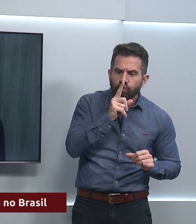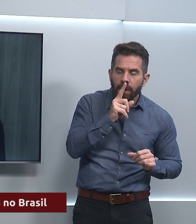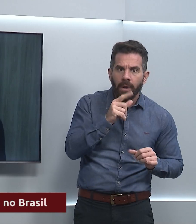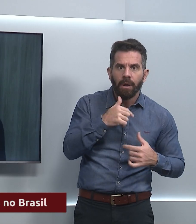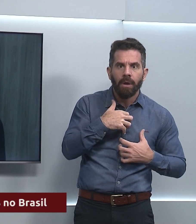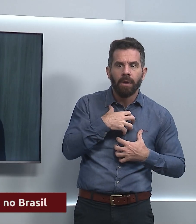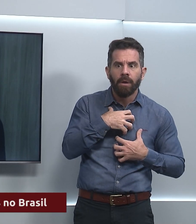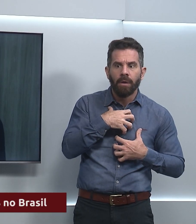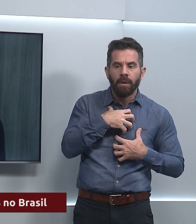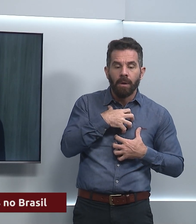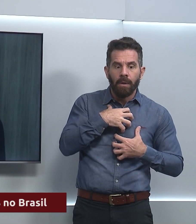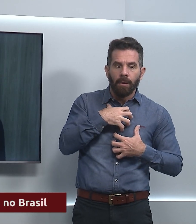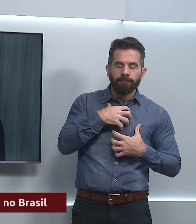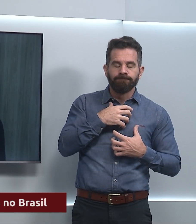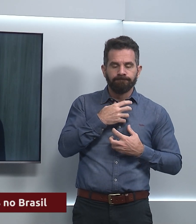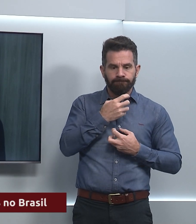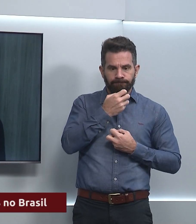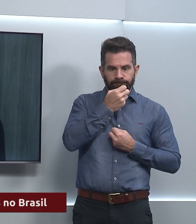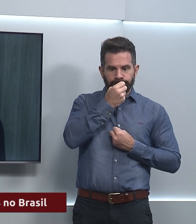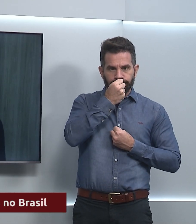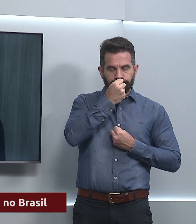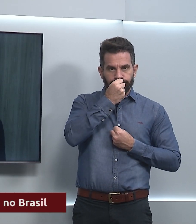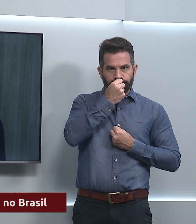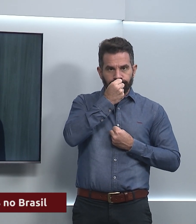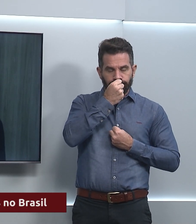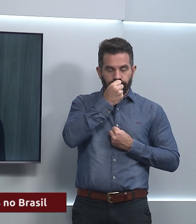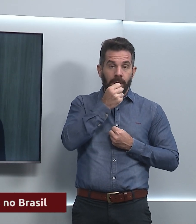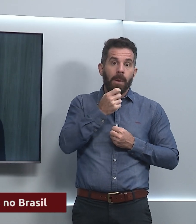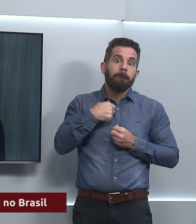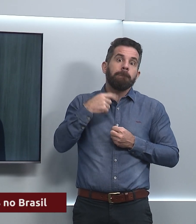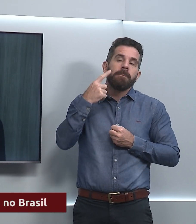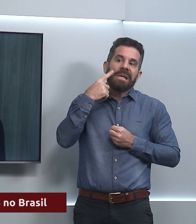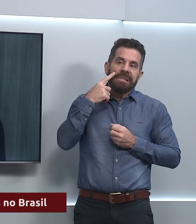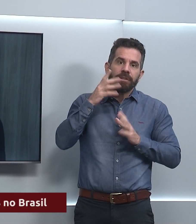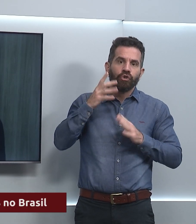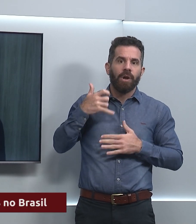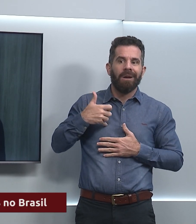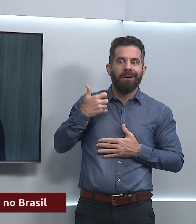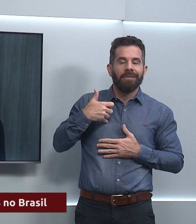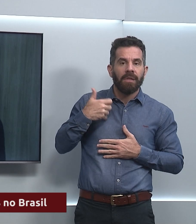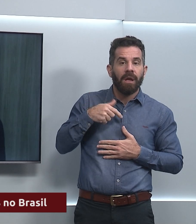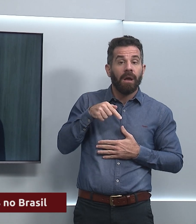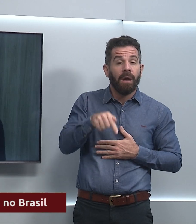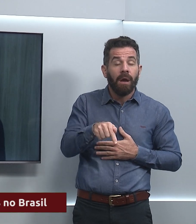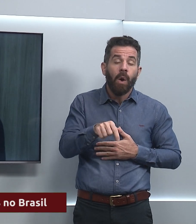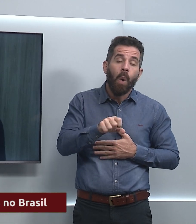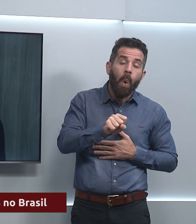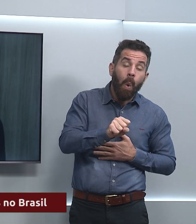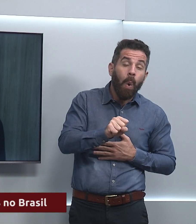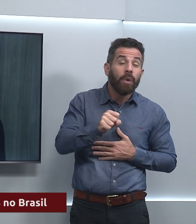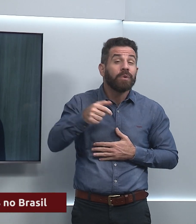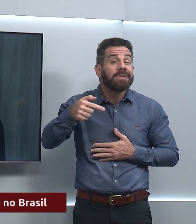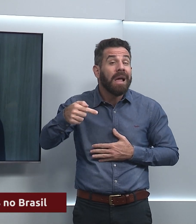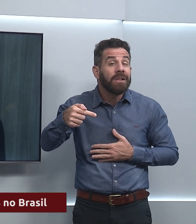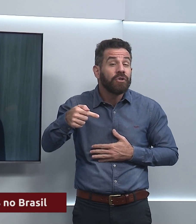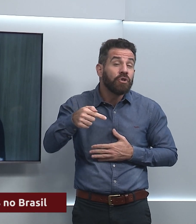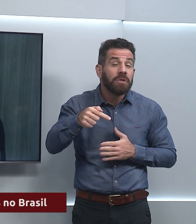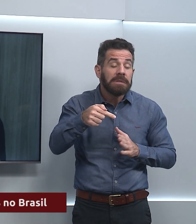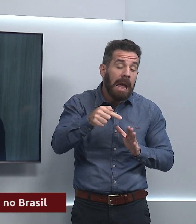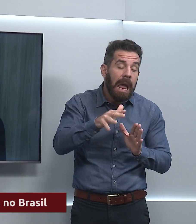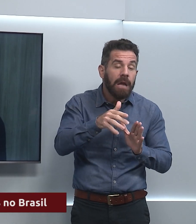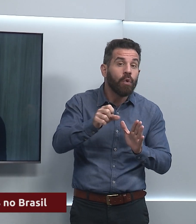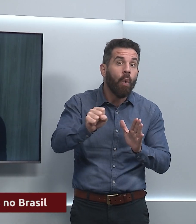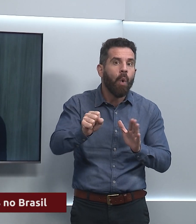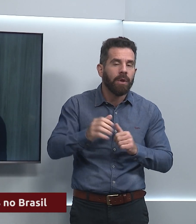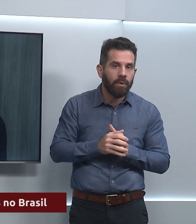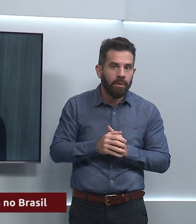tinha me libertado, nesse mesmo tempo, dessa idade que eu estava, de 7 para 8 anos, aconteceu também